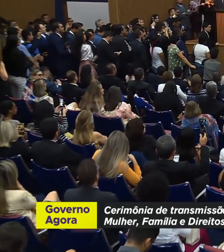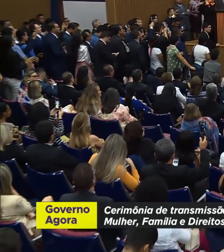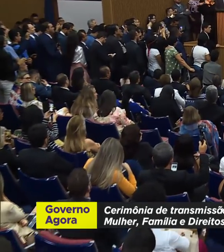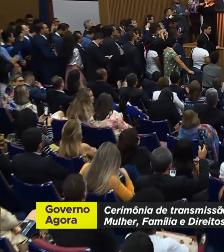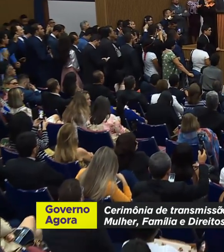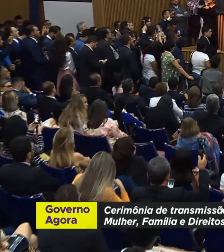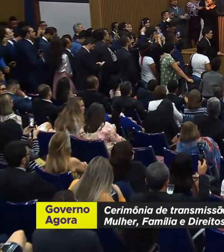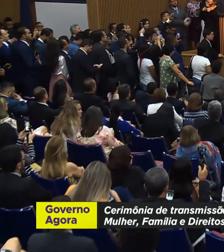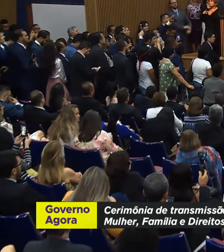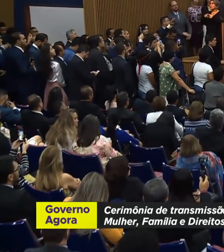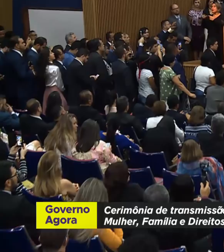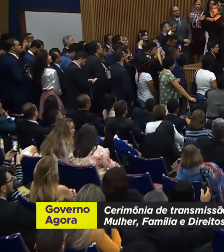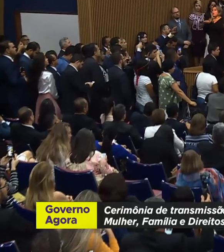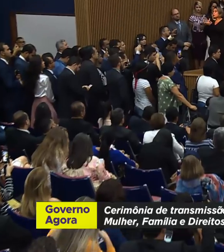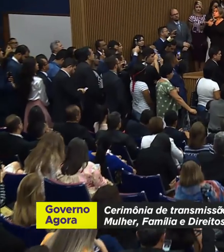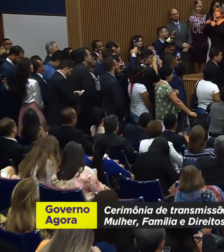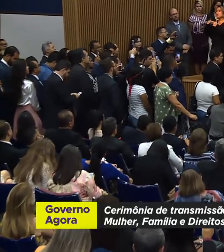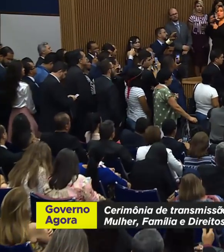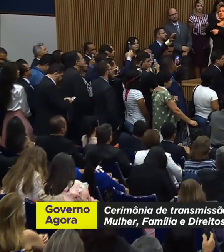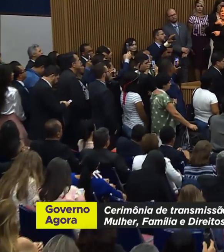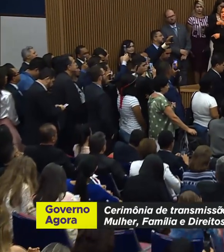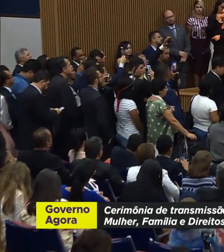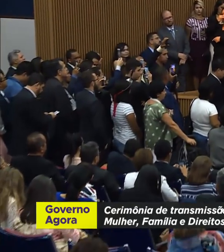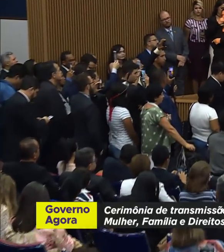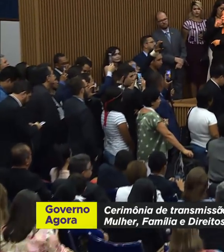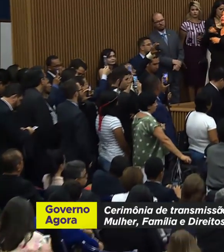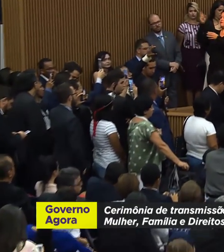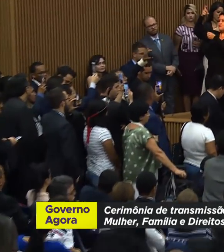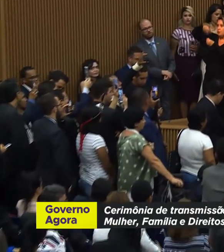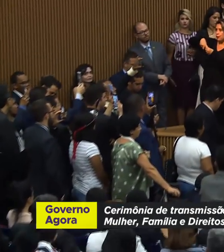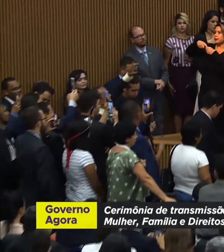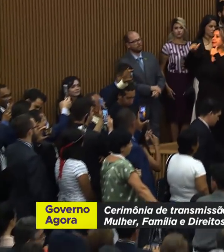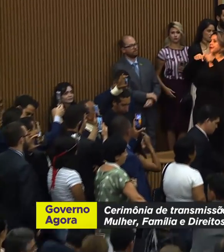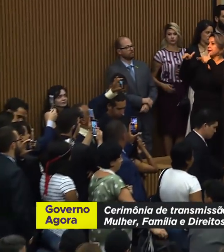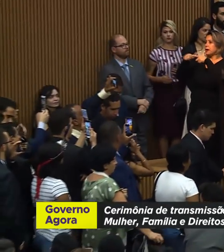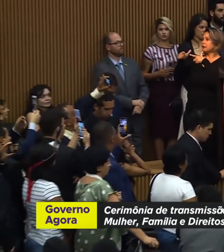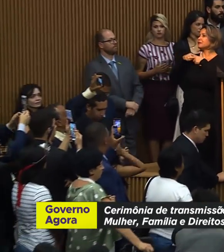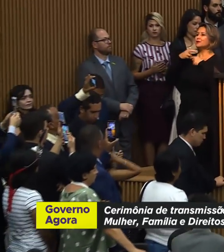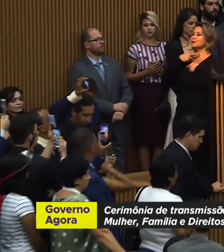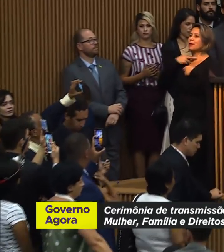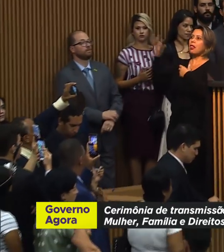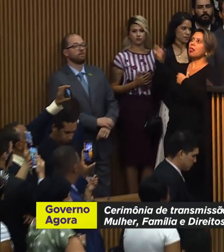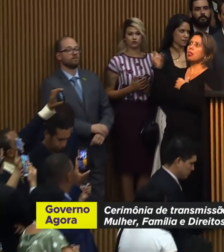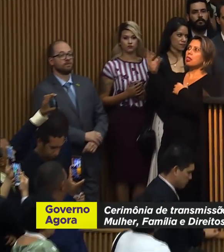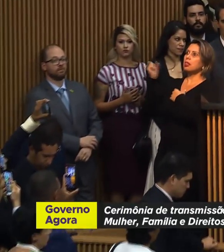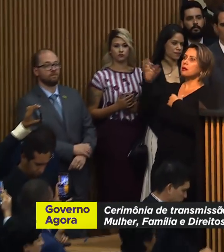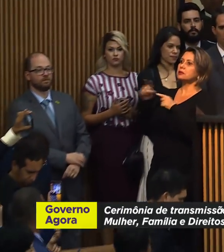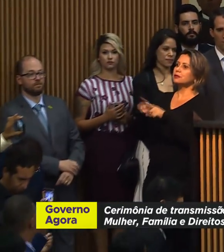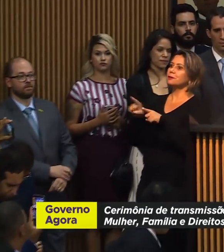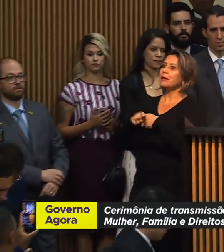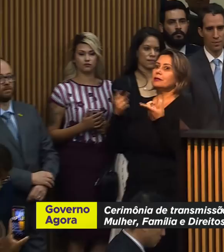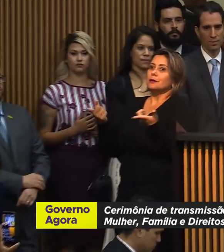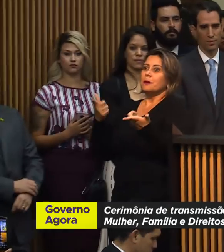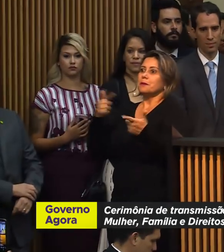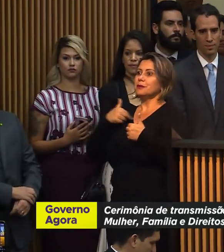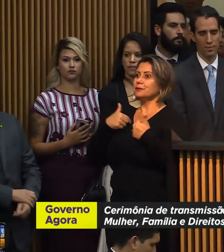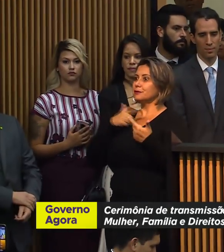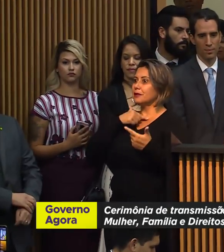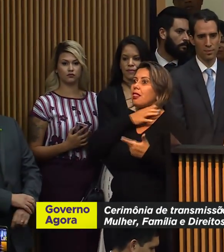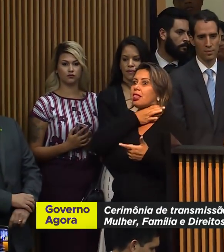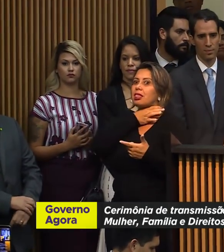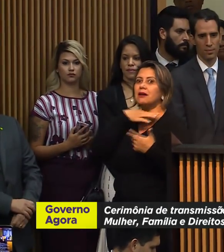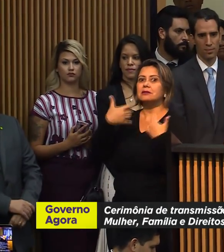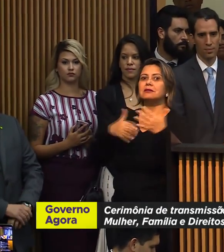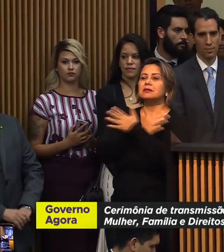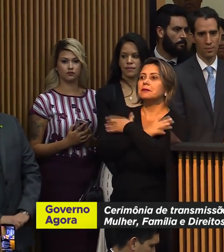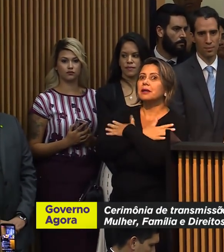por necessidade econômica. Muitos no momento em que deveriam receber cuidados, ainda são arrimos de família. Lutaremos